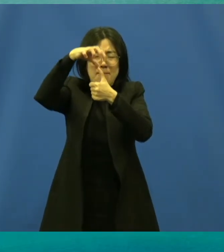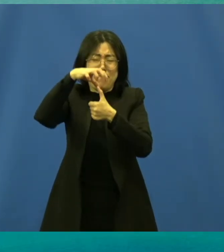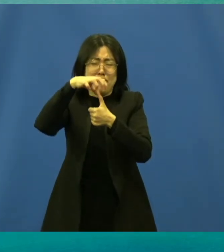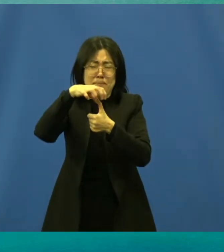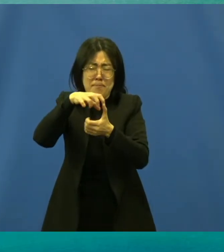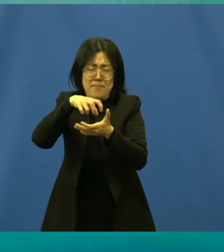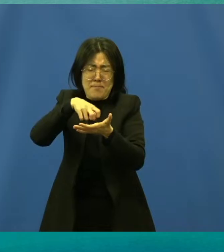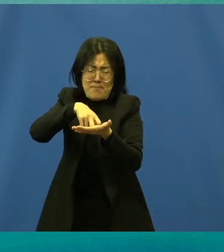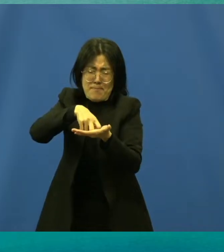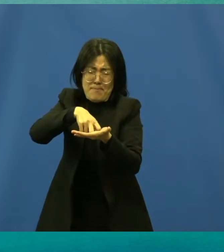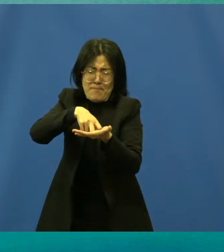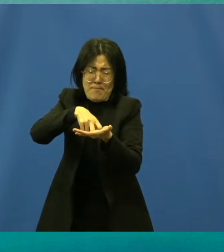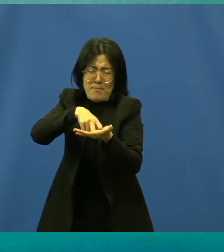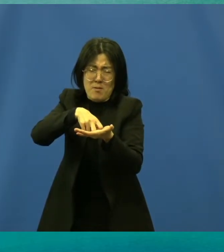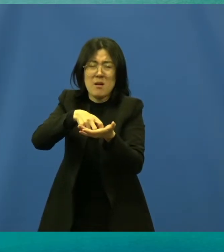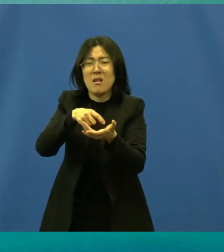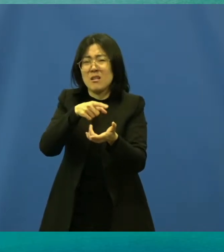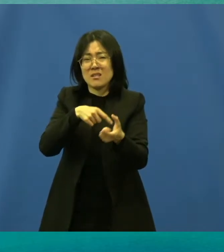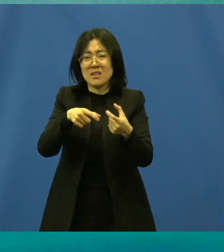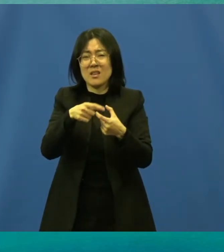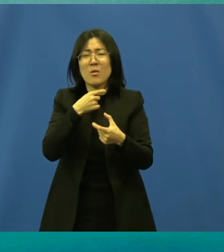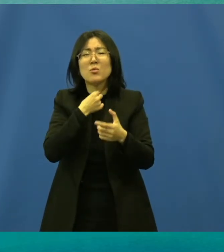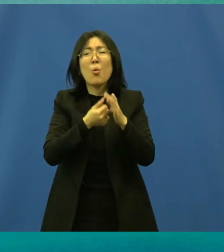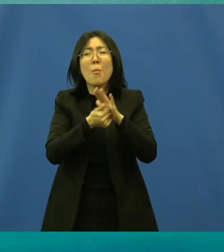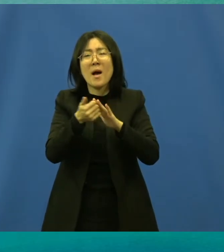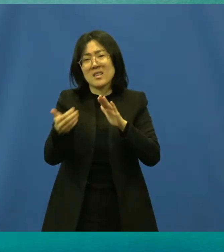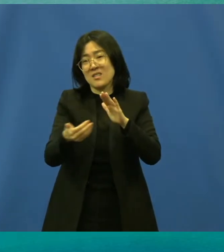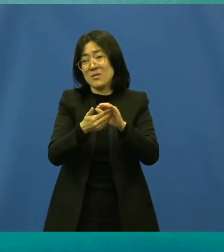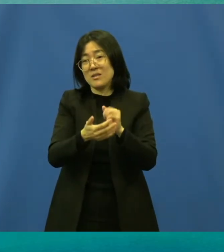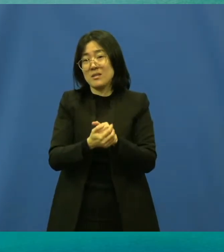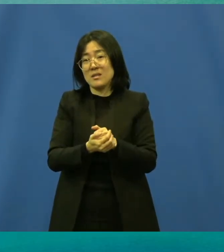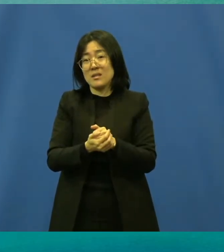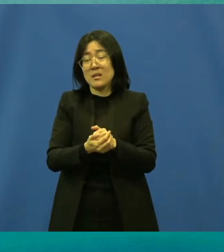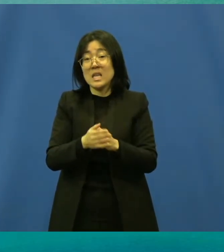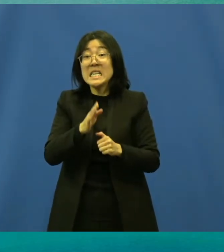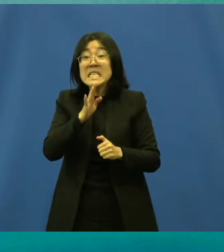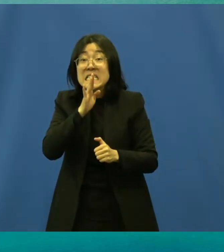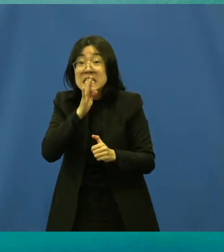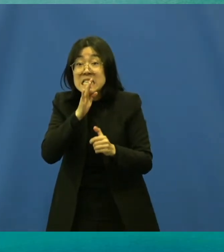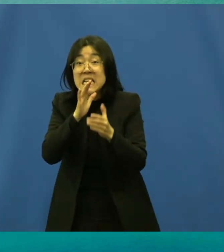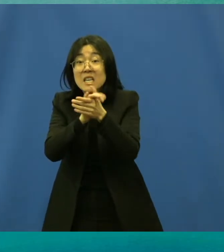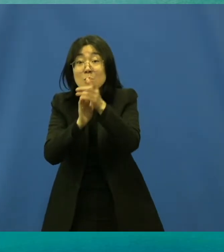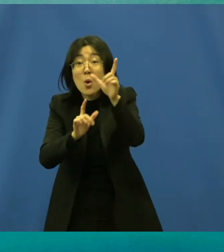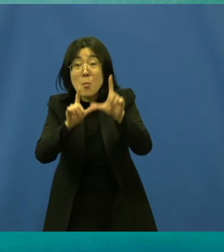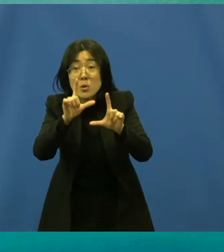기도해도 됩니다. 그러나 진짜 기도는 무릎을 꿇어야 합니다.